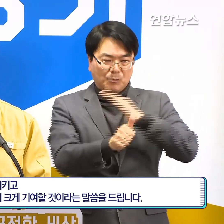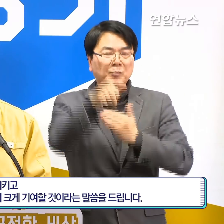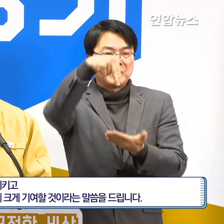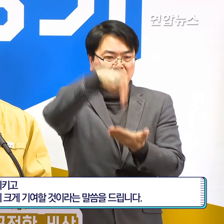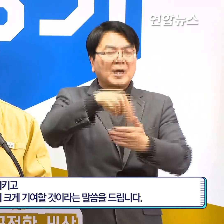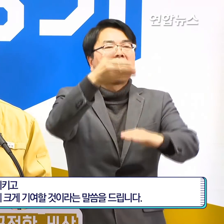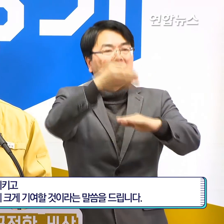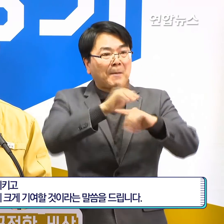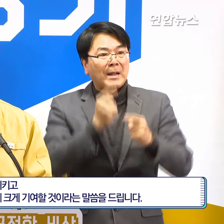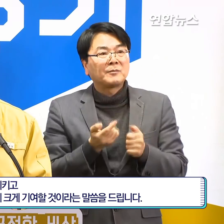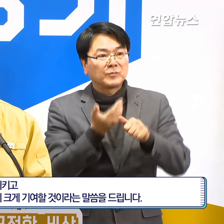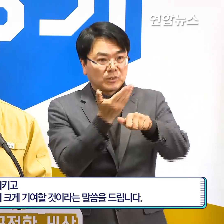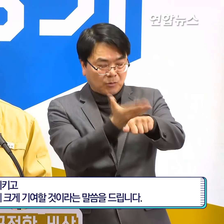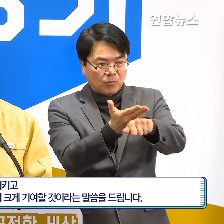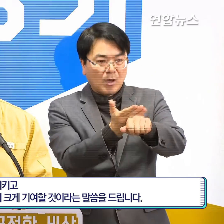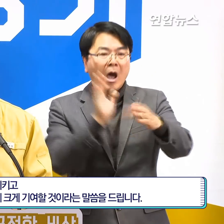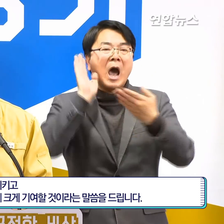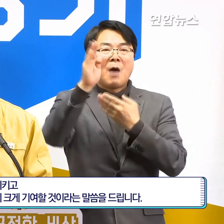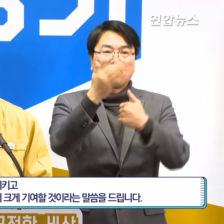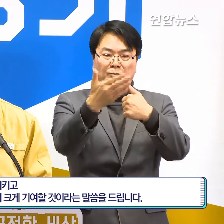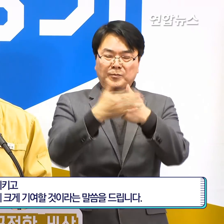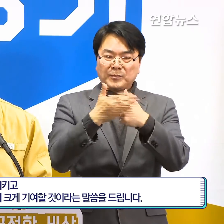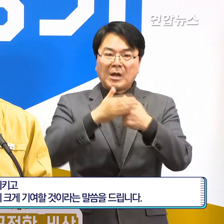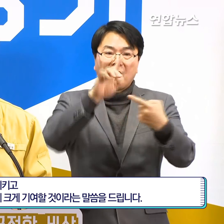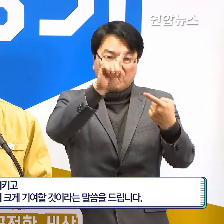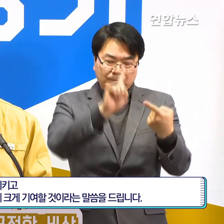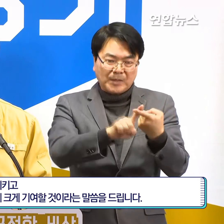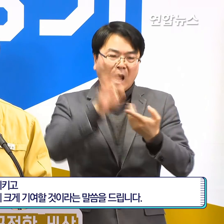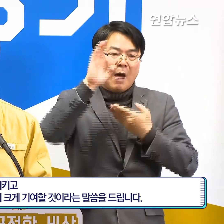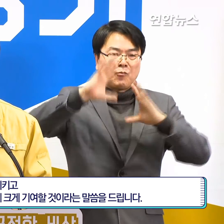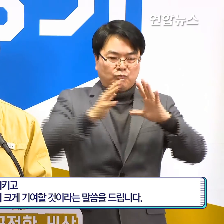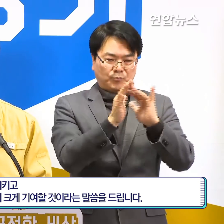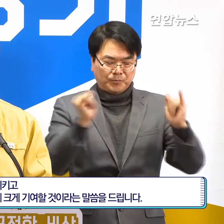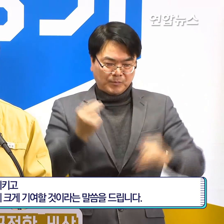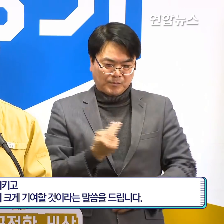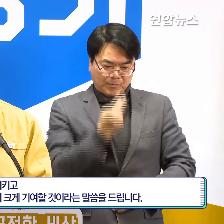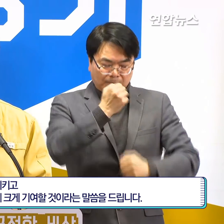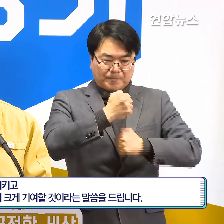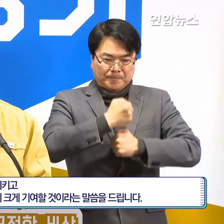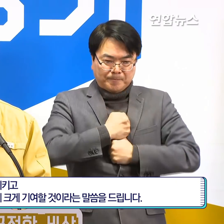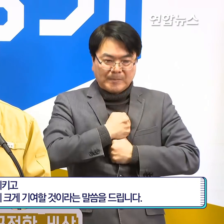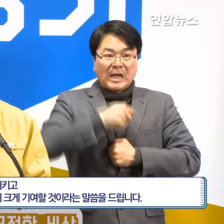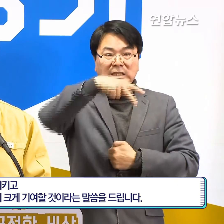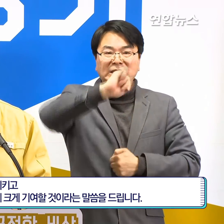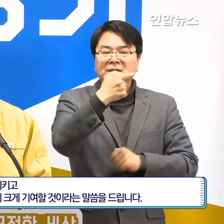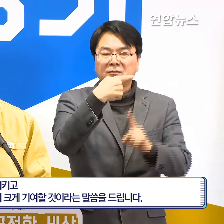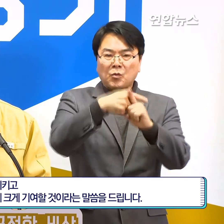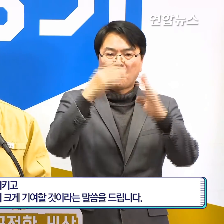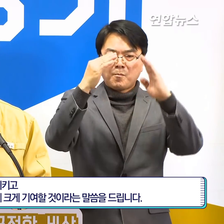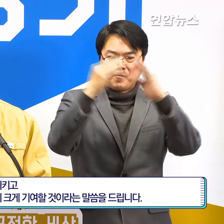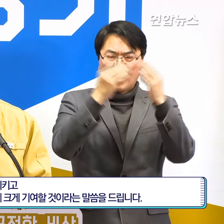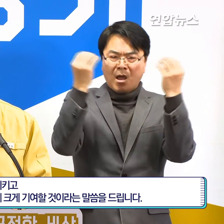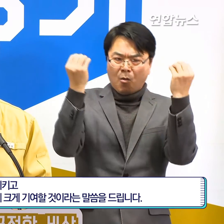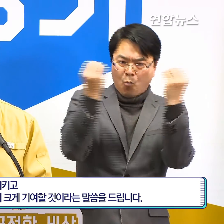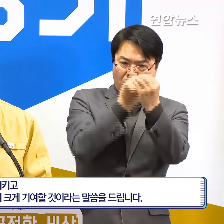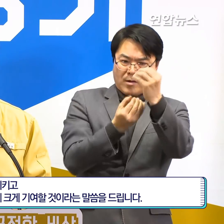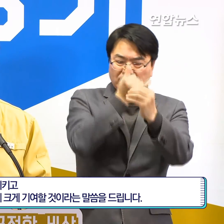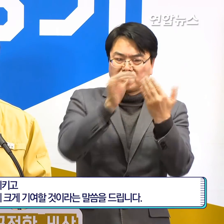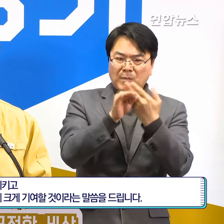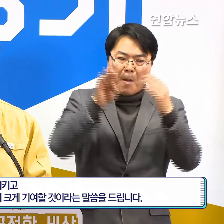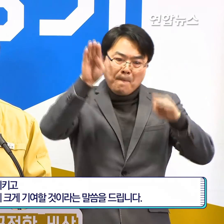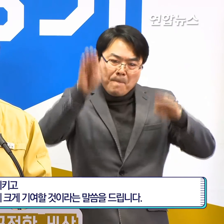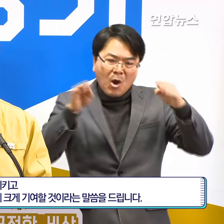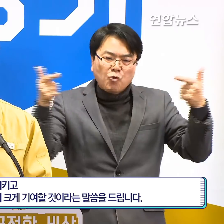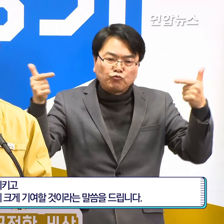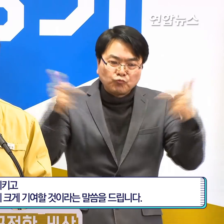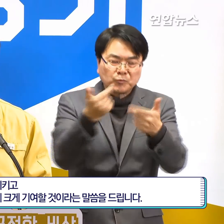그리고 추가적 협조는 우리 국민의 생명을 지키고 신천지 교회에 대한 오해와 편견을